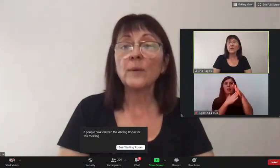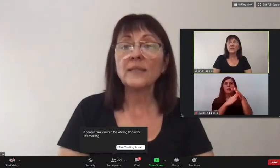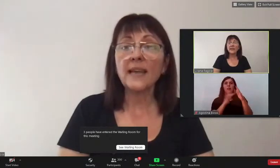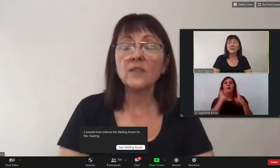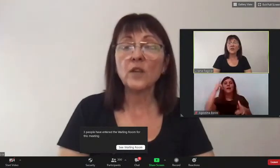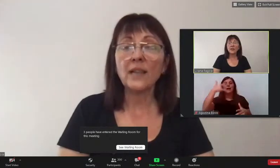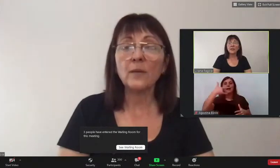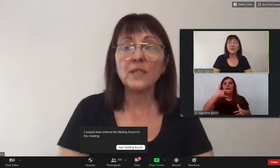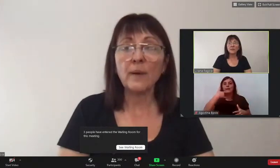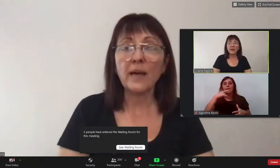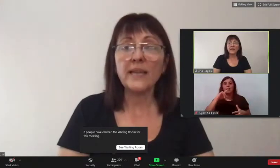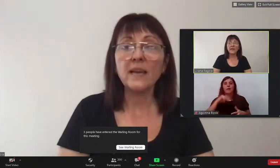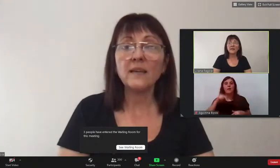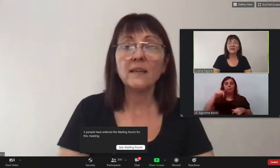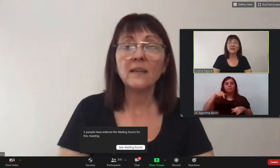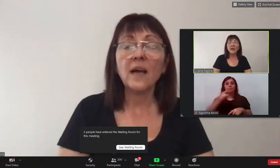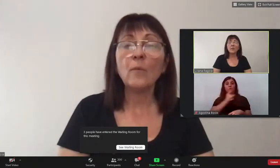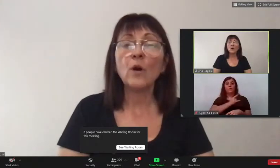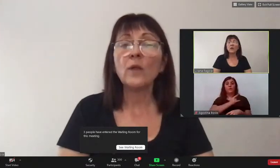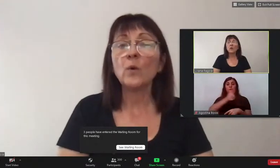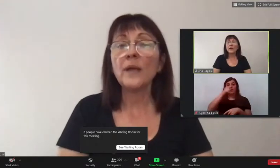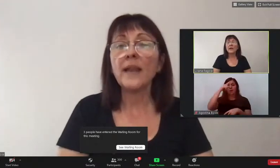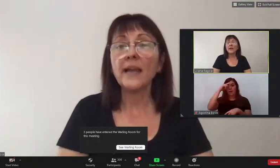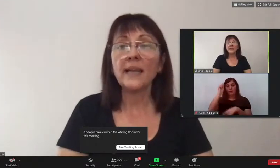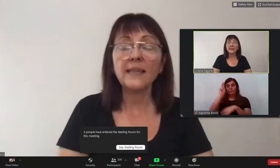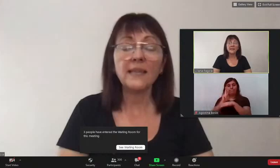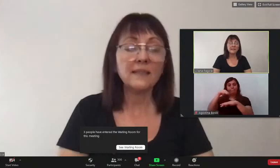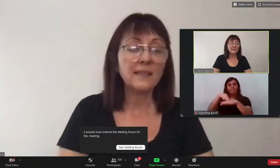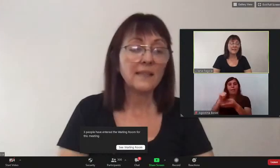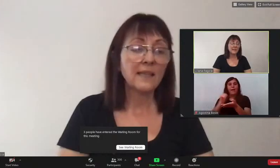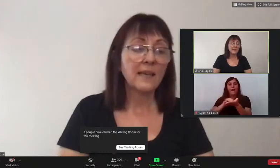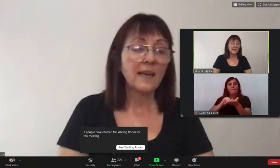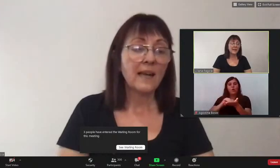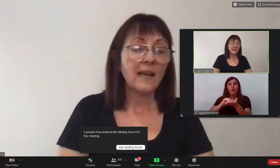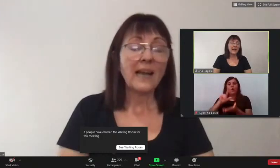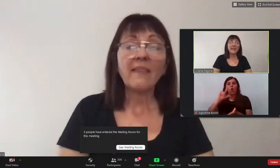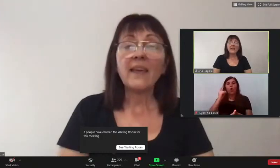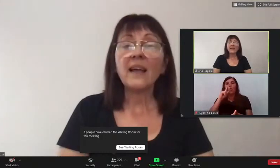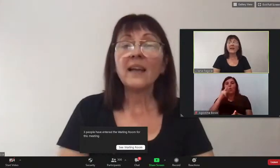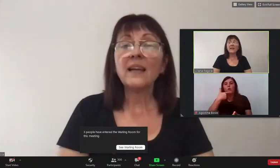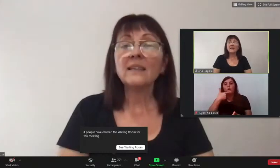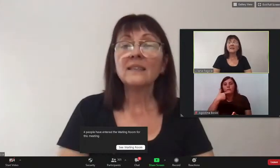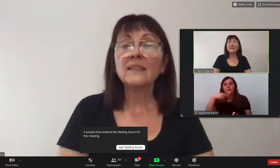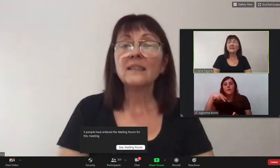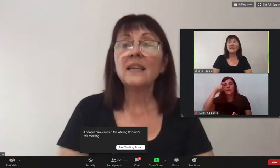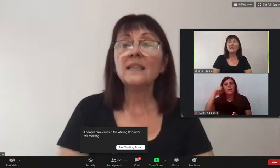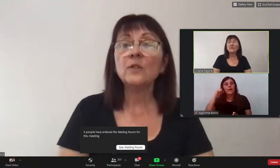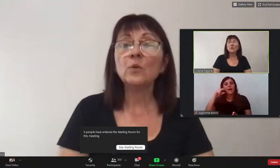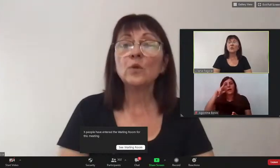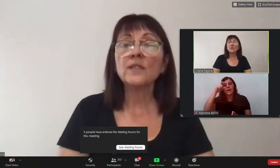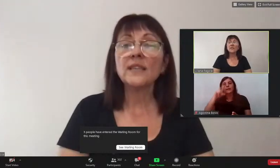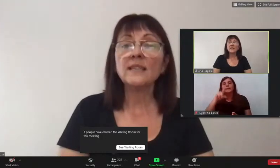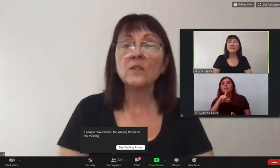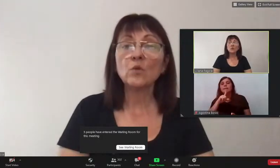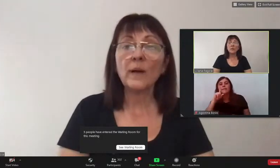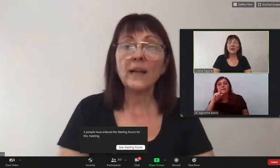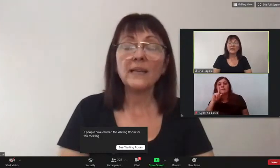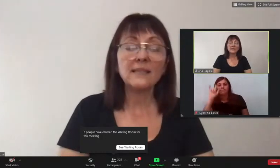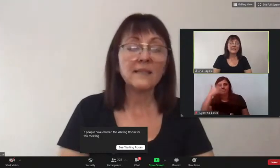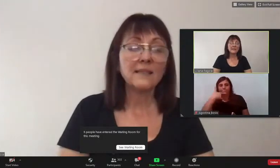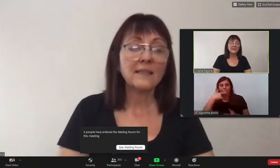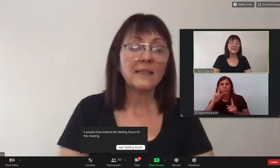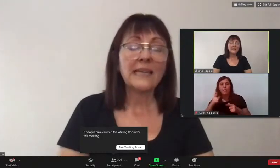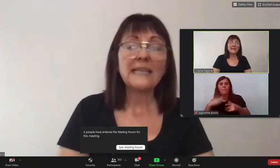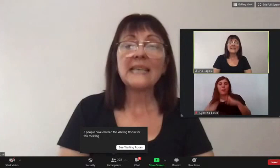de la Universidad Nacional de Villa María, abogado Luis Negretti, a la decana del Instituto de Ciencias